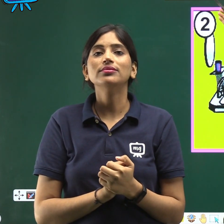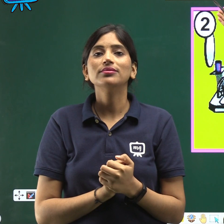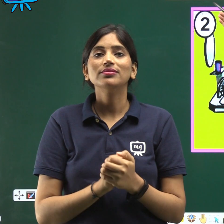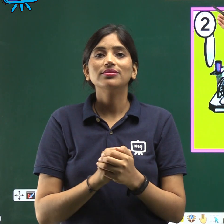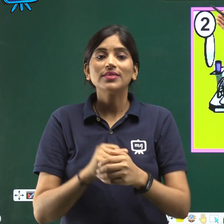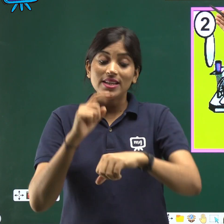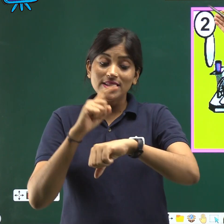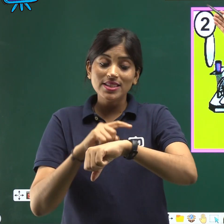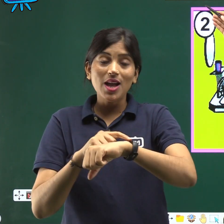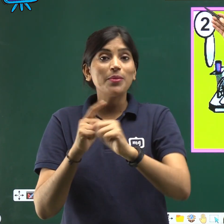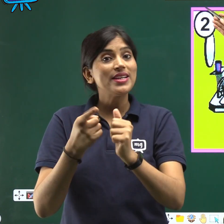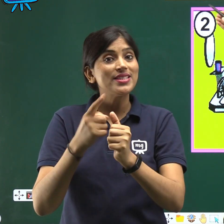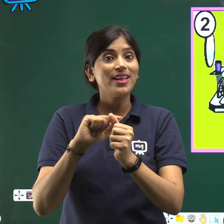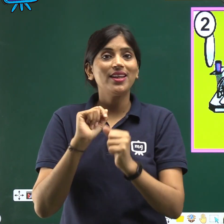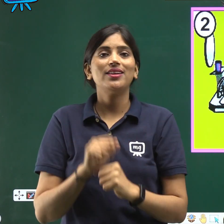समय से